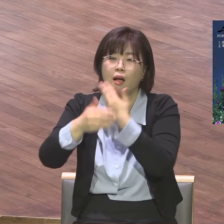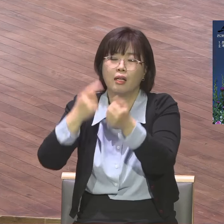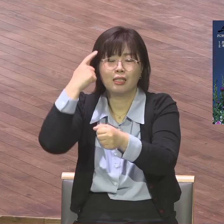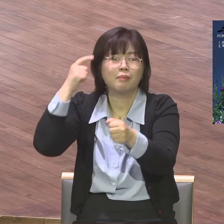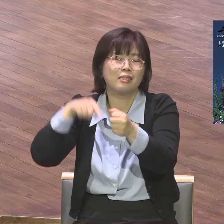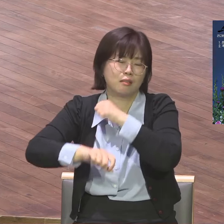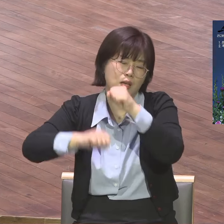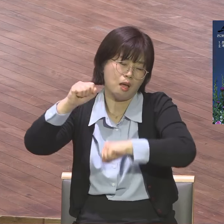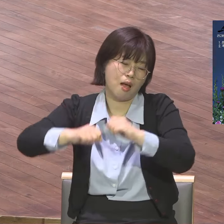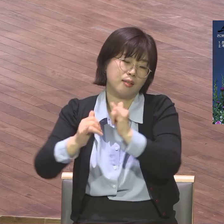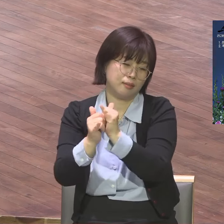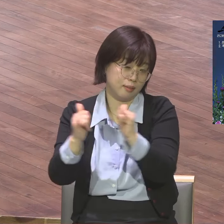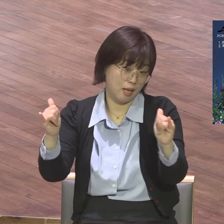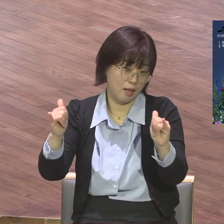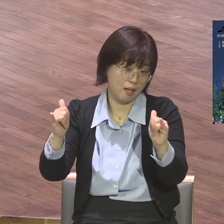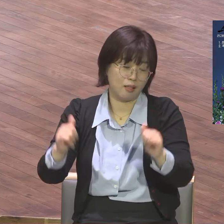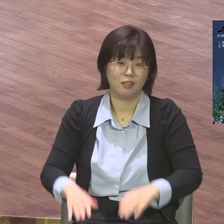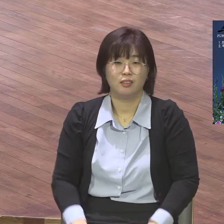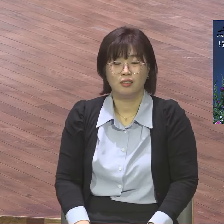3.1조 운동